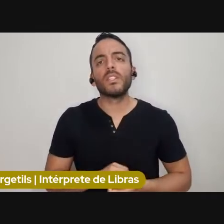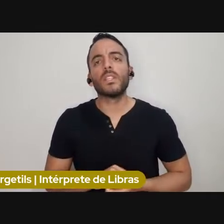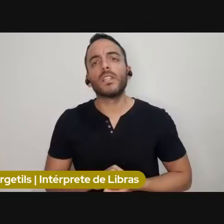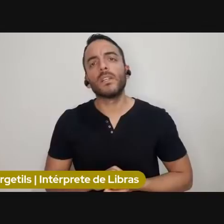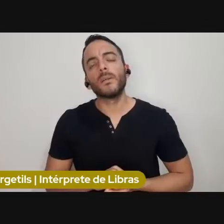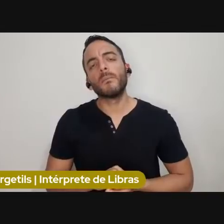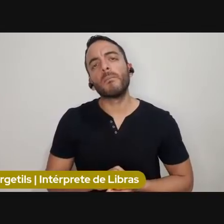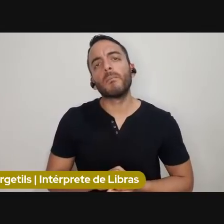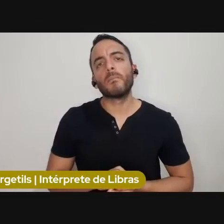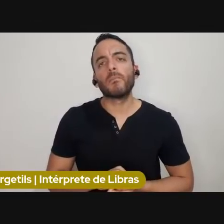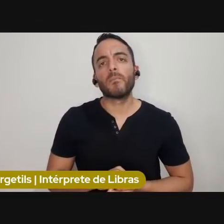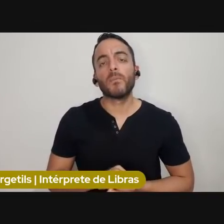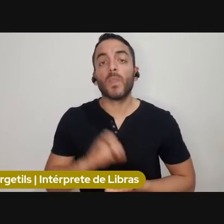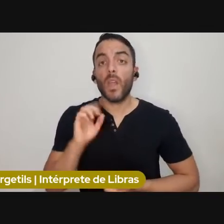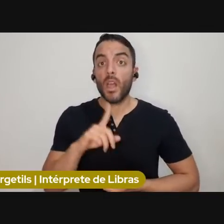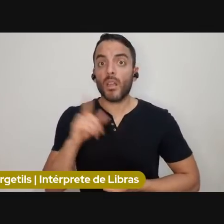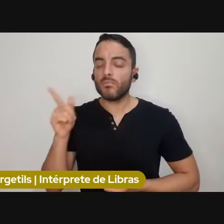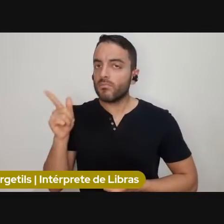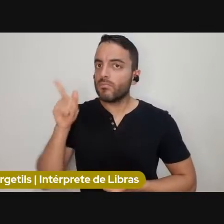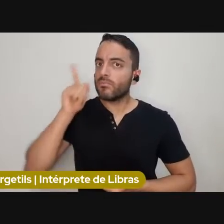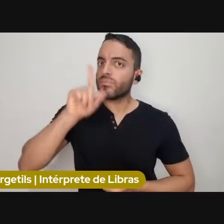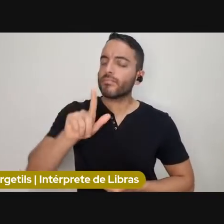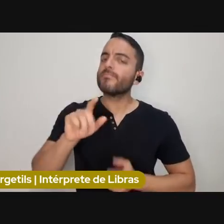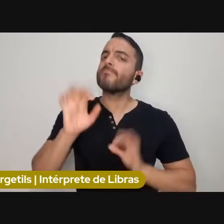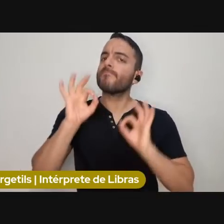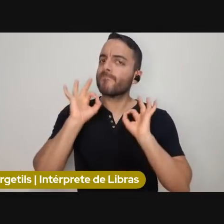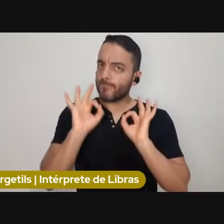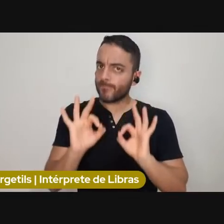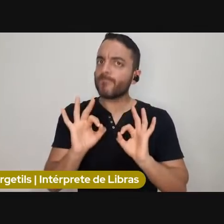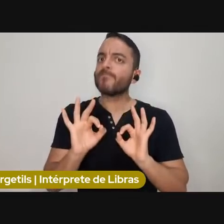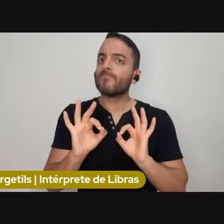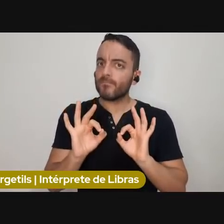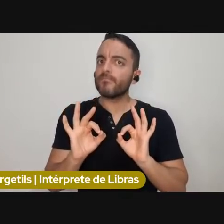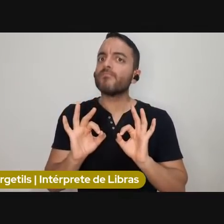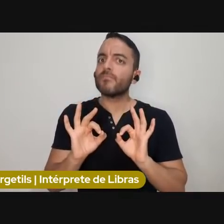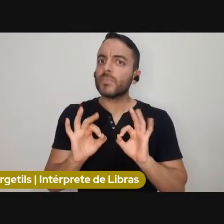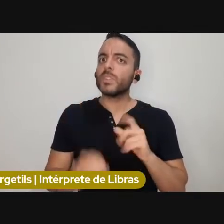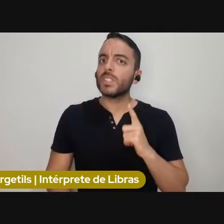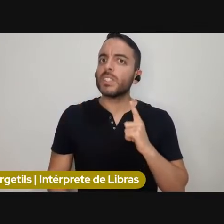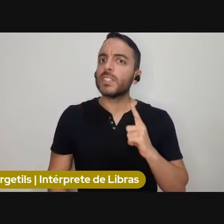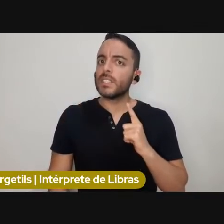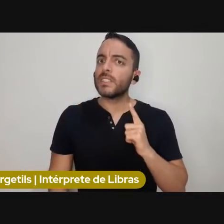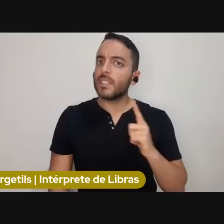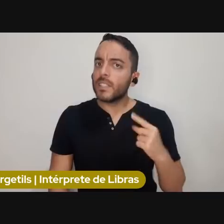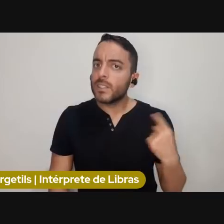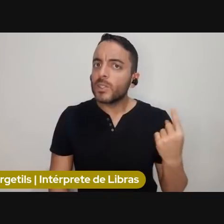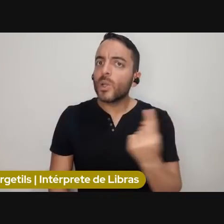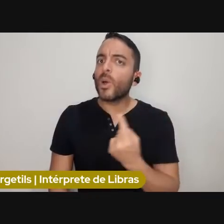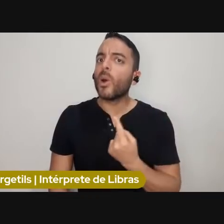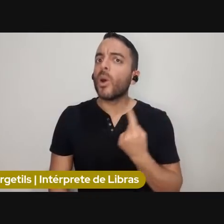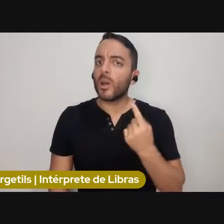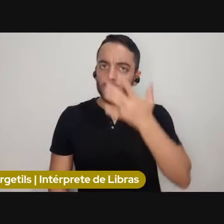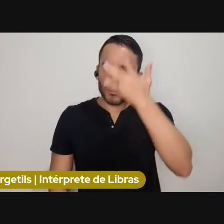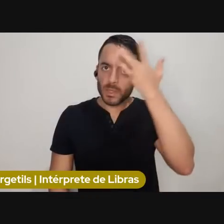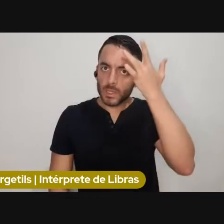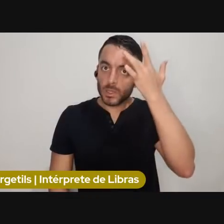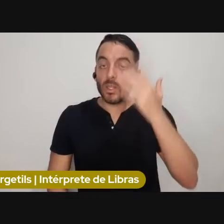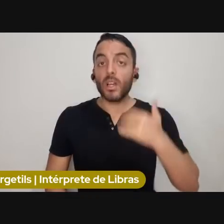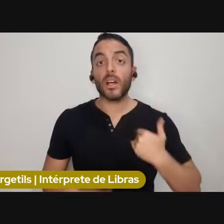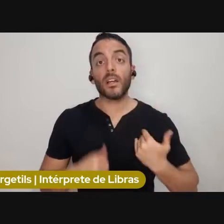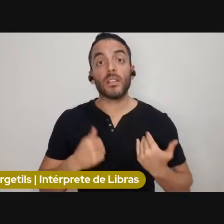uma conquista como aquela, enfim, trazia para nós. Enfim. E aí, ao longo do meu